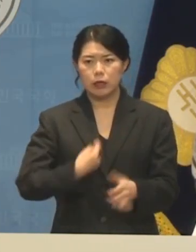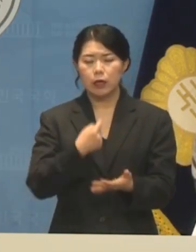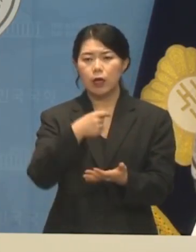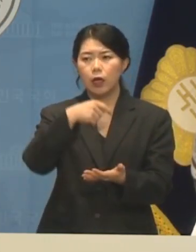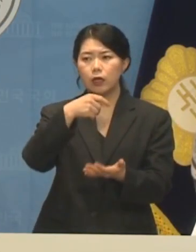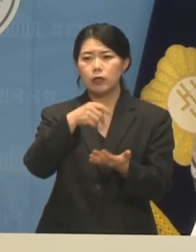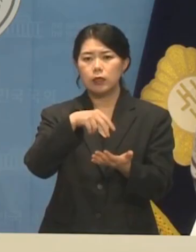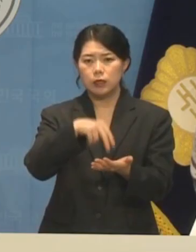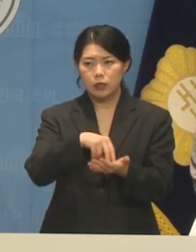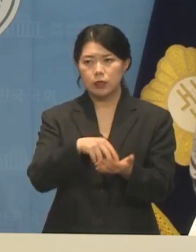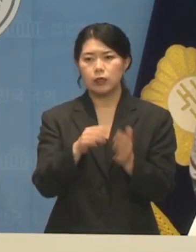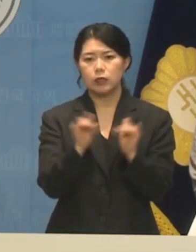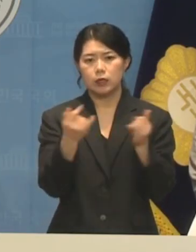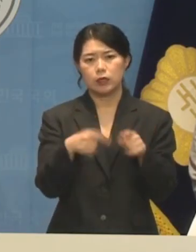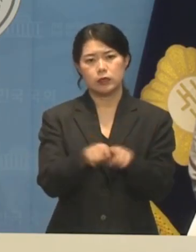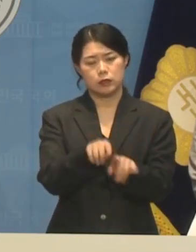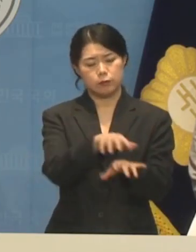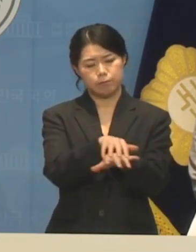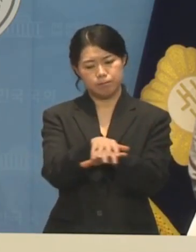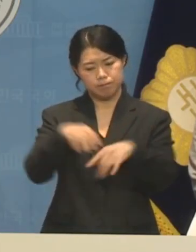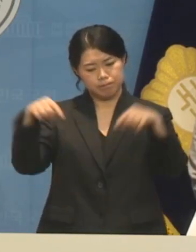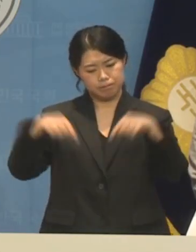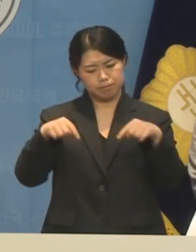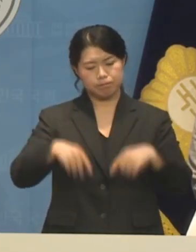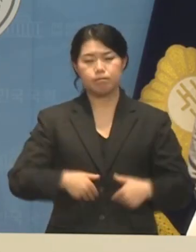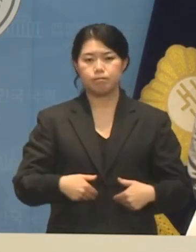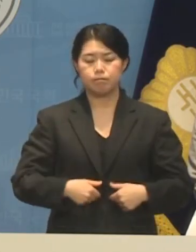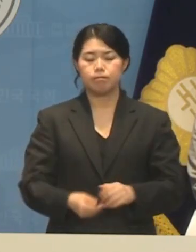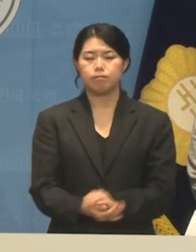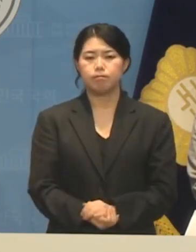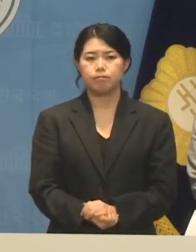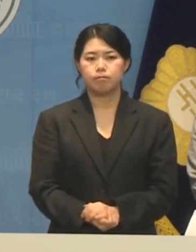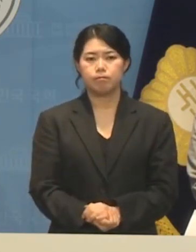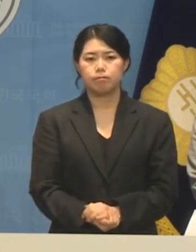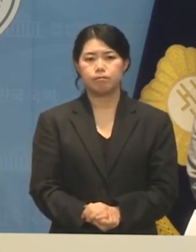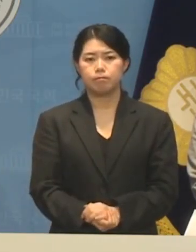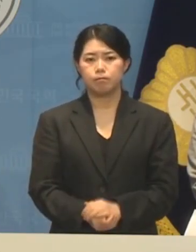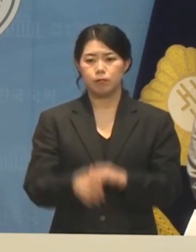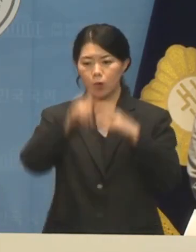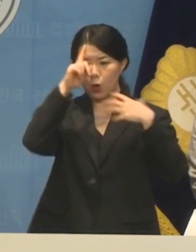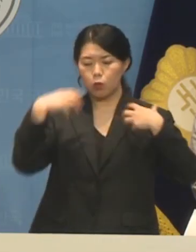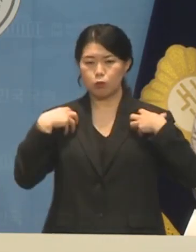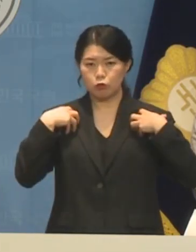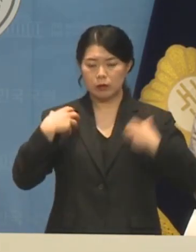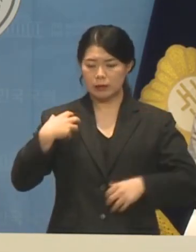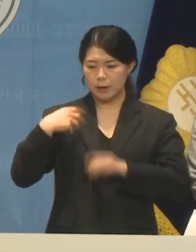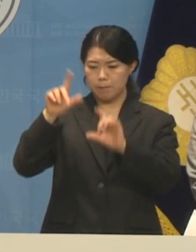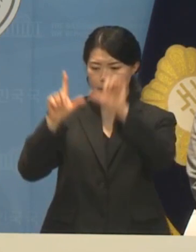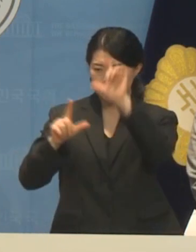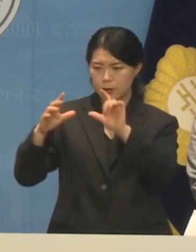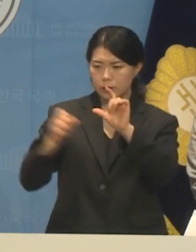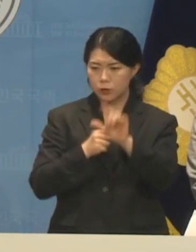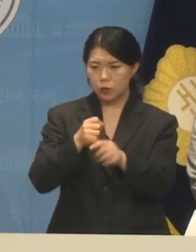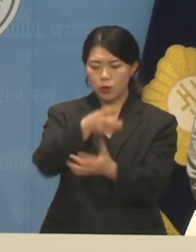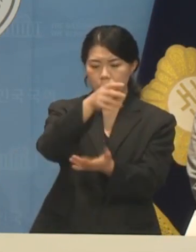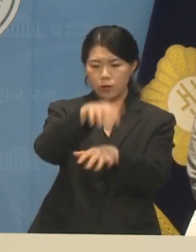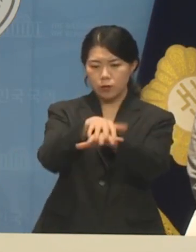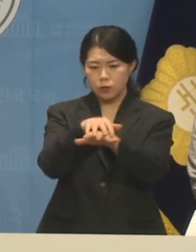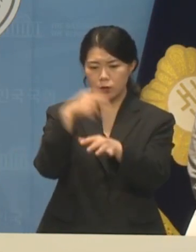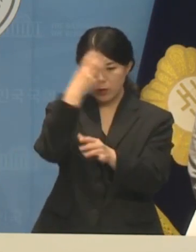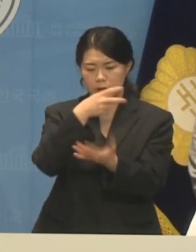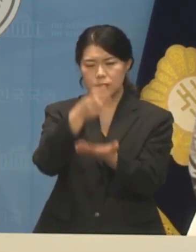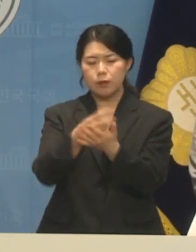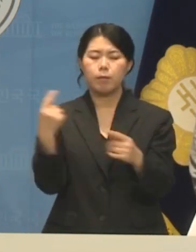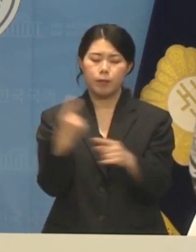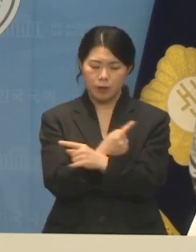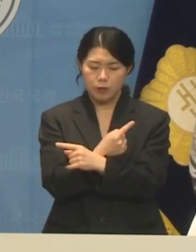함께 협의하는 기구가 필요하다고 봅니다. 정부는 책임 있는 자세로 조직관리 지침을 개정하고